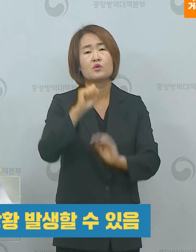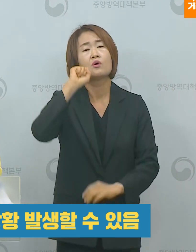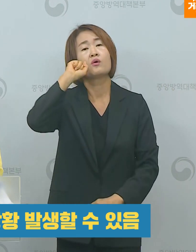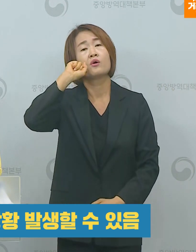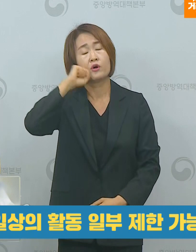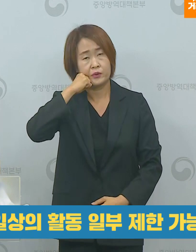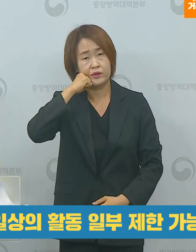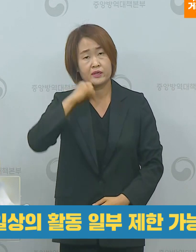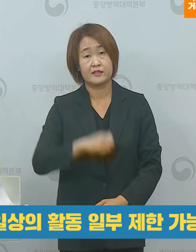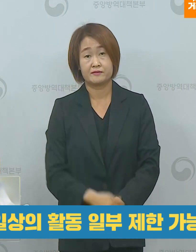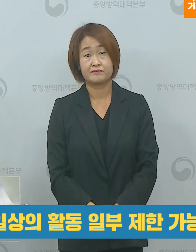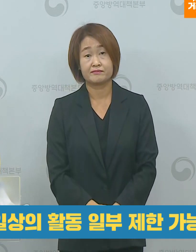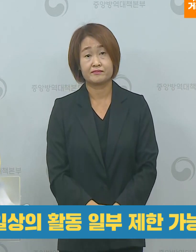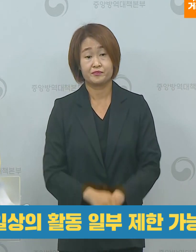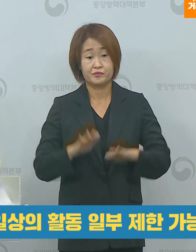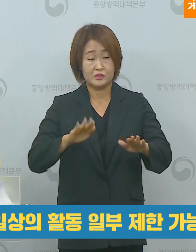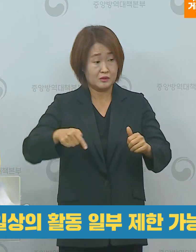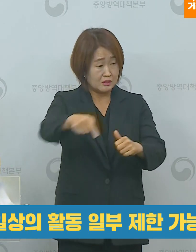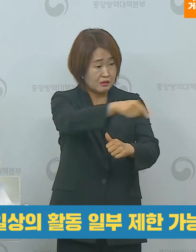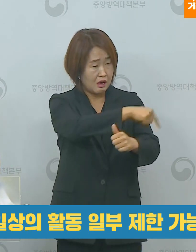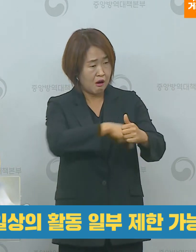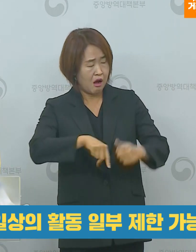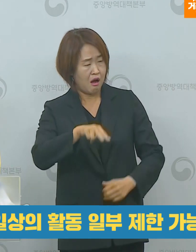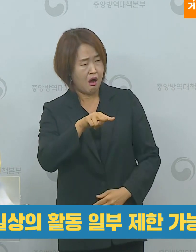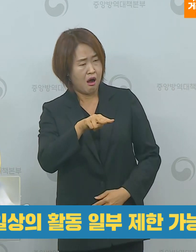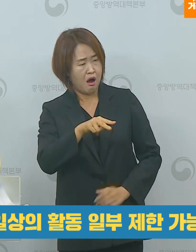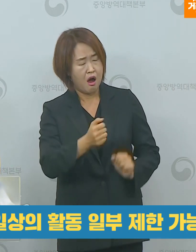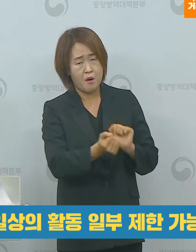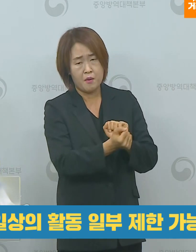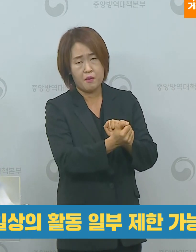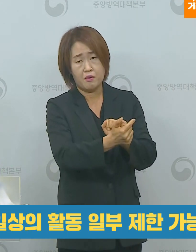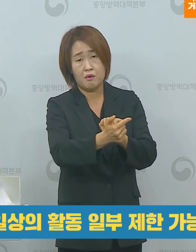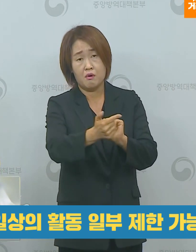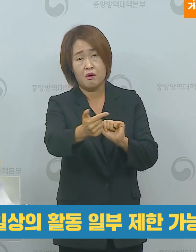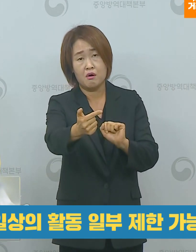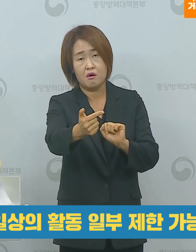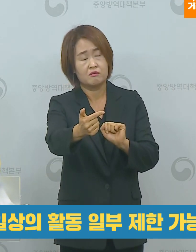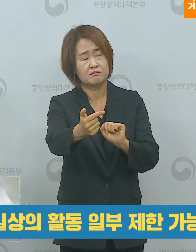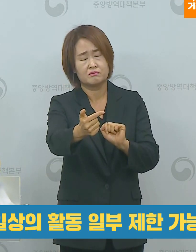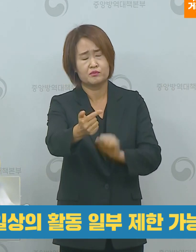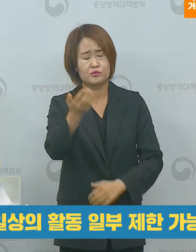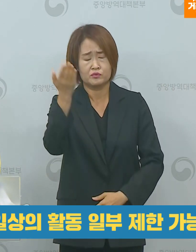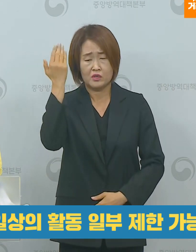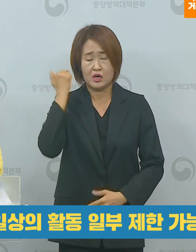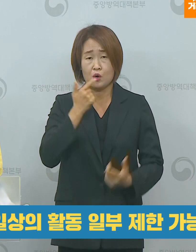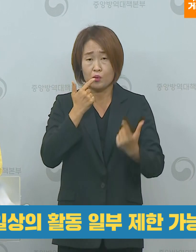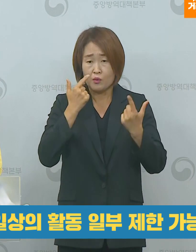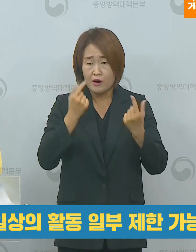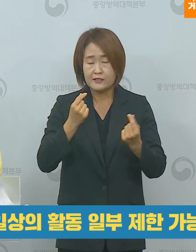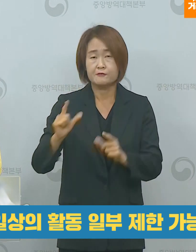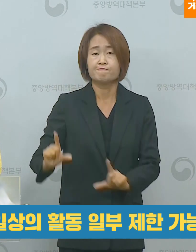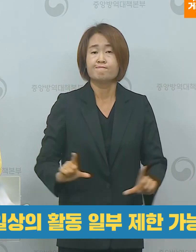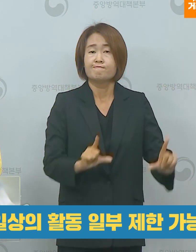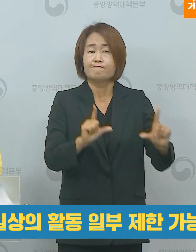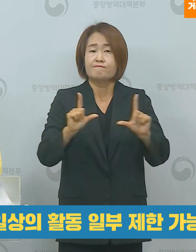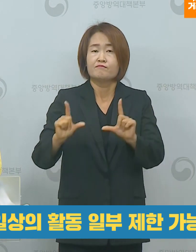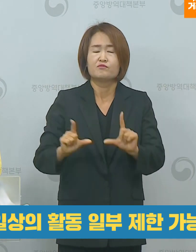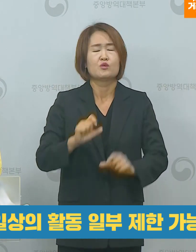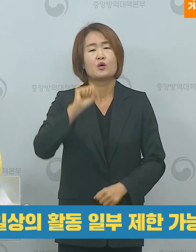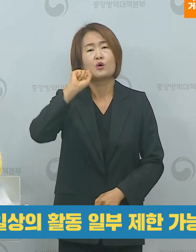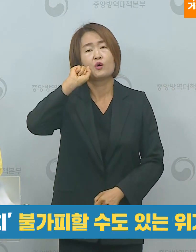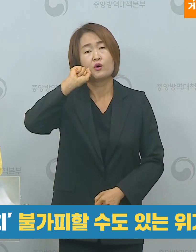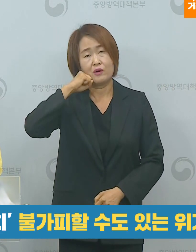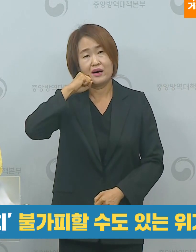있습니다. 상황이 계속 악화되면 또다시 일상의 활동 일부를 제한할 수밖에